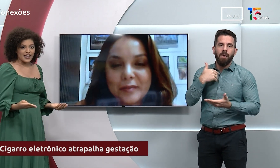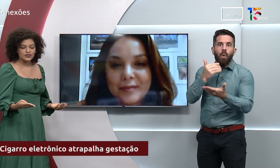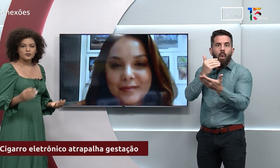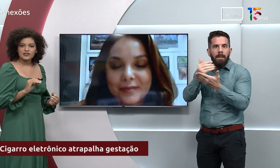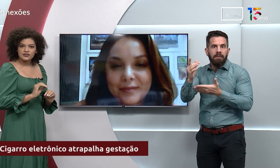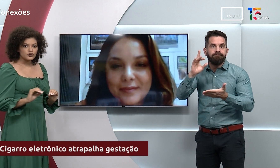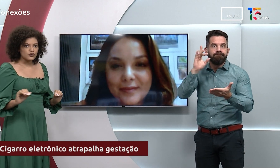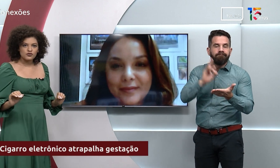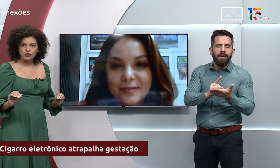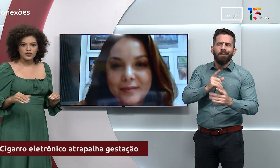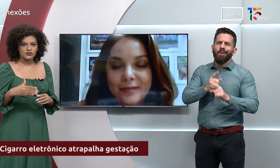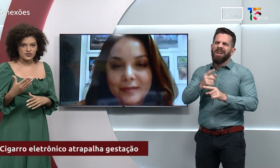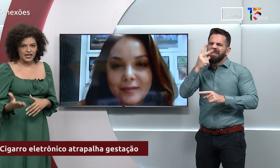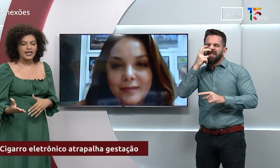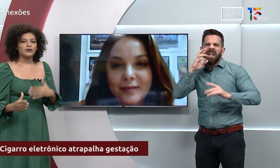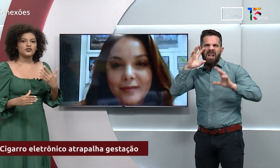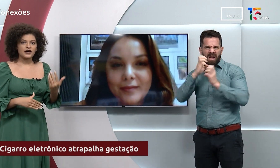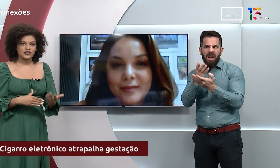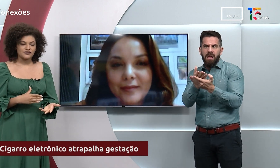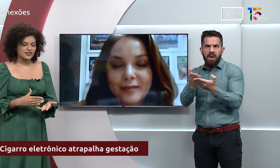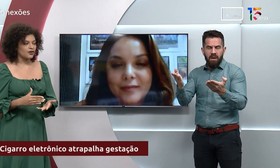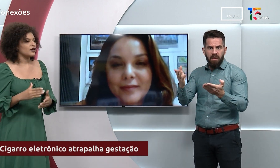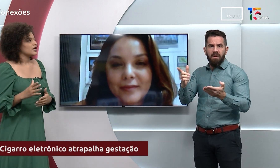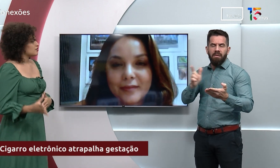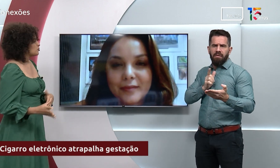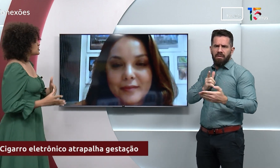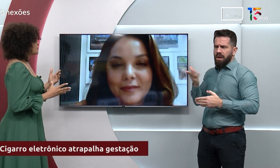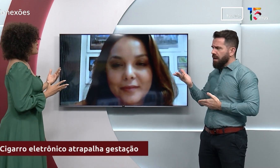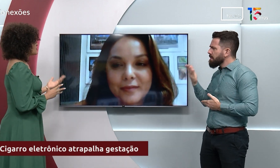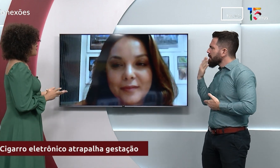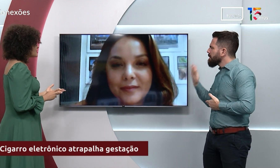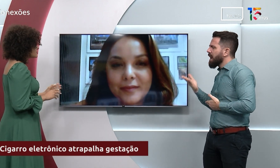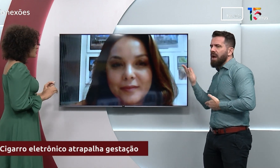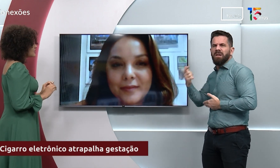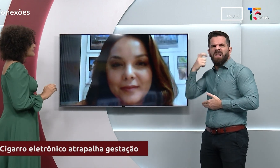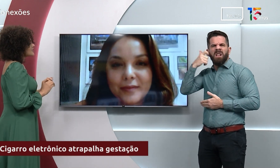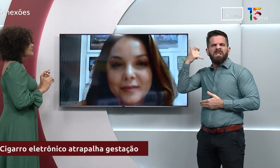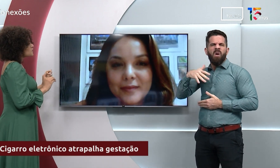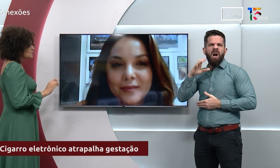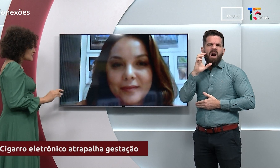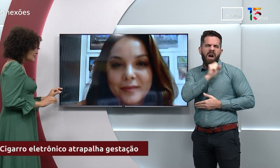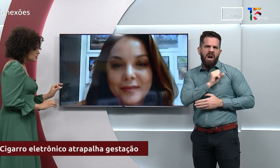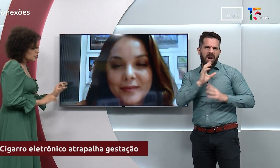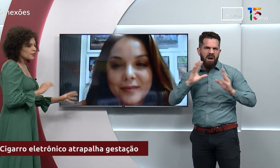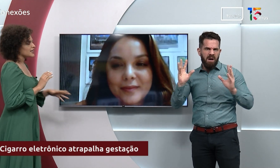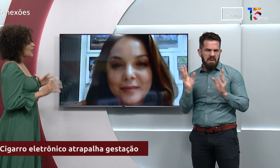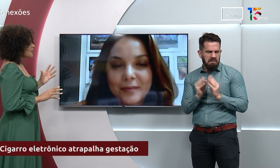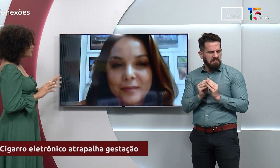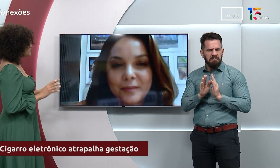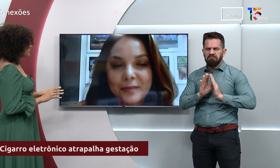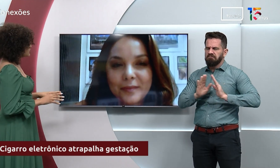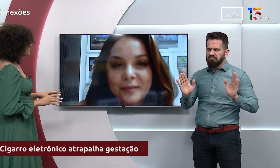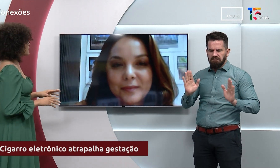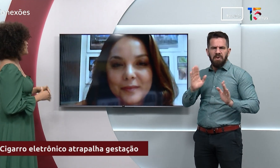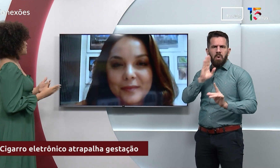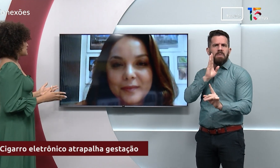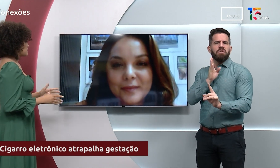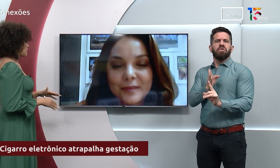em gestantes. Para isso, chamo aqui de forma remota a médica ginecologista Maria Elaine